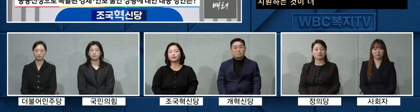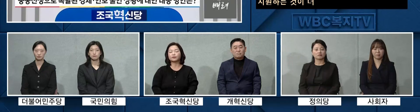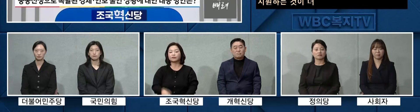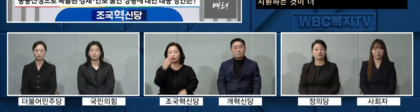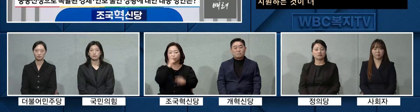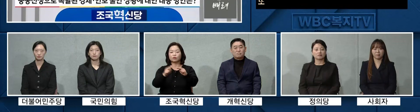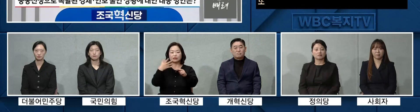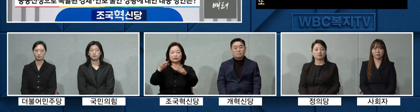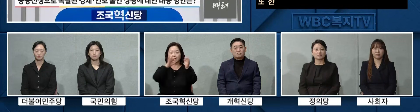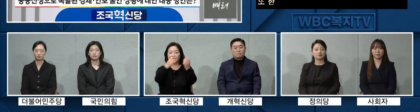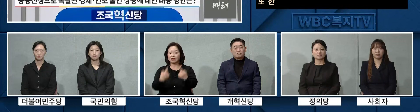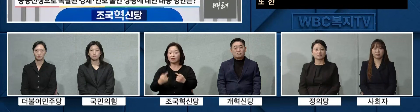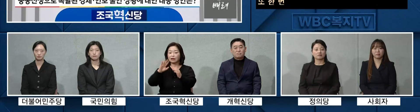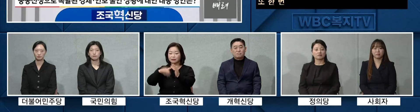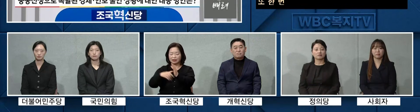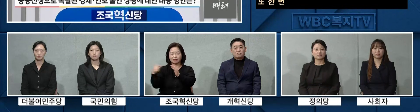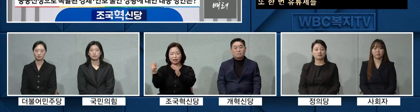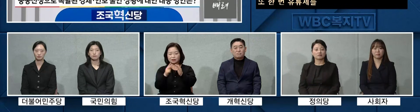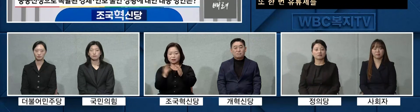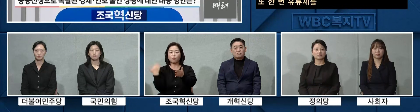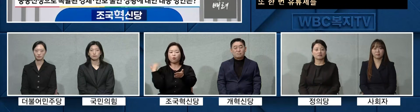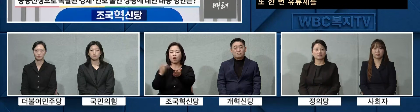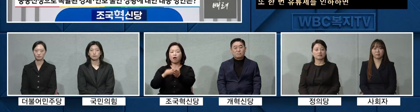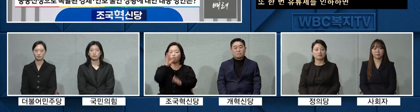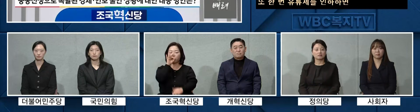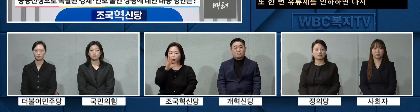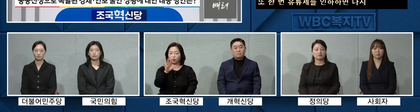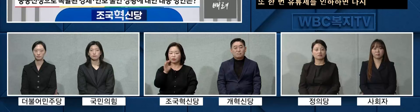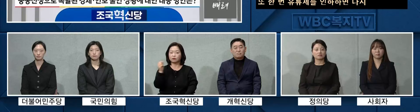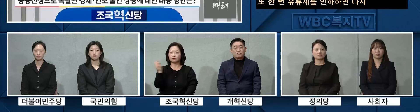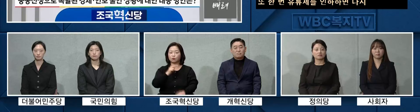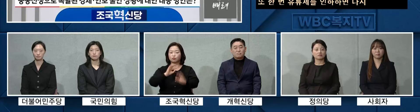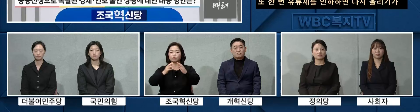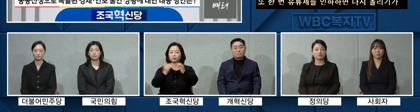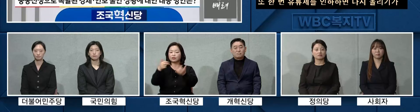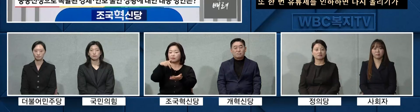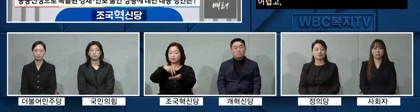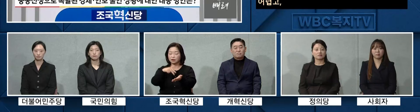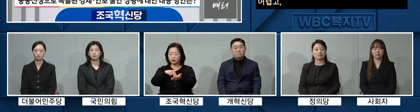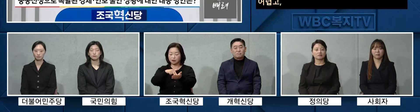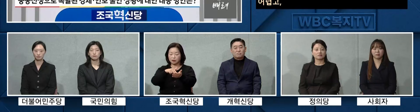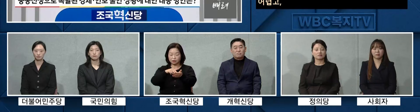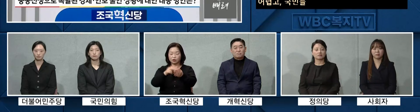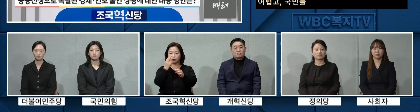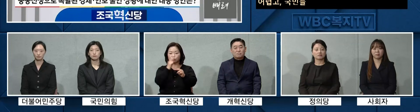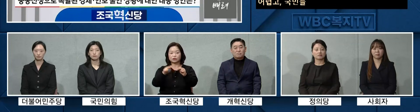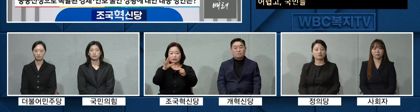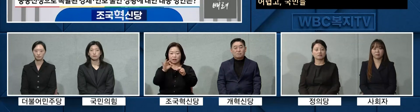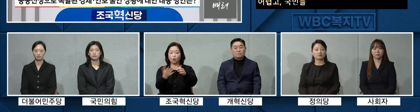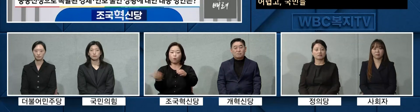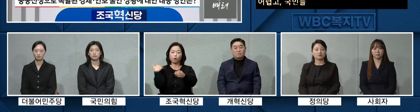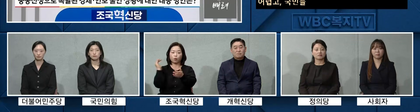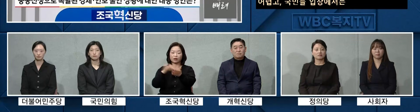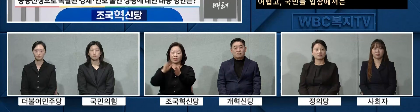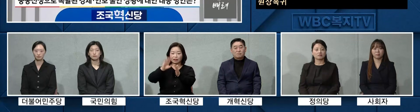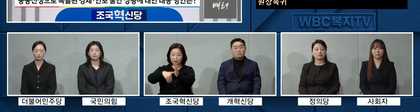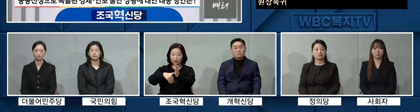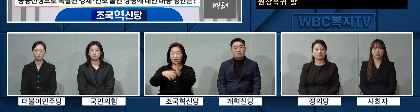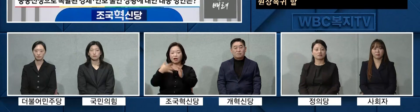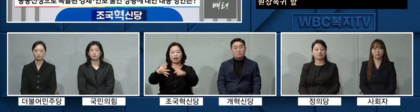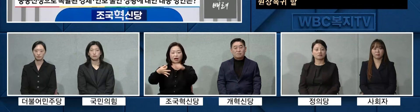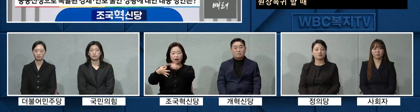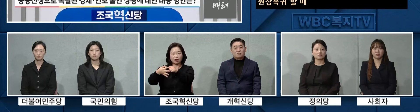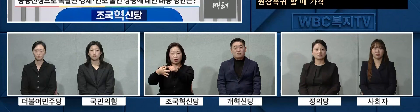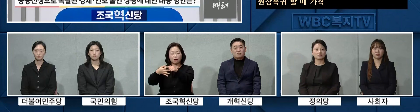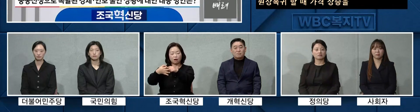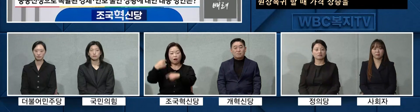유류세를 인하하면 다시 올리기가 어렵고 국민들 입장에서는 유류세를 원상 복귀할 때 가격 상승을 더